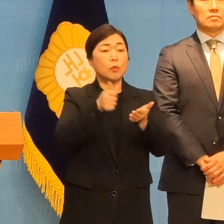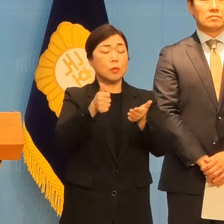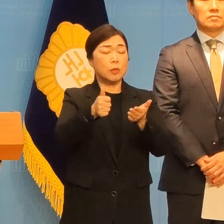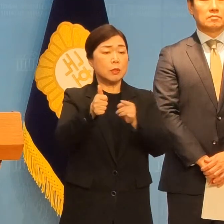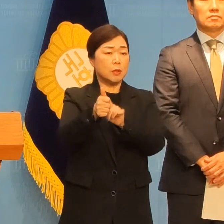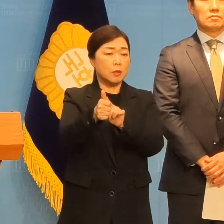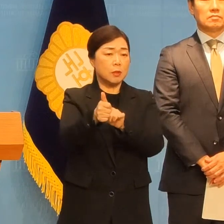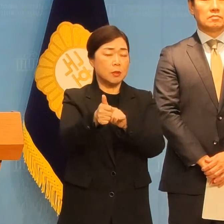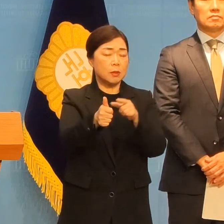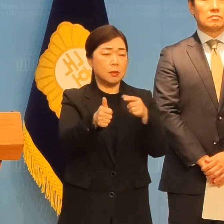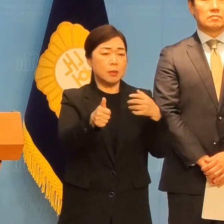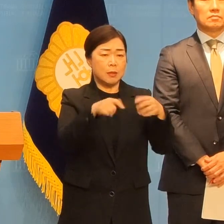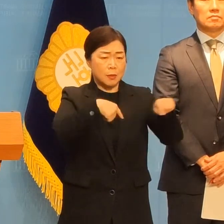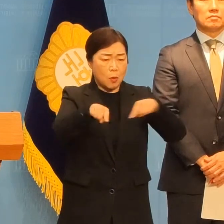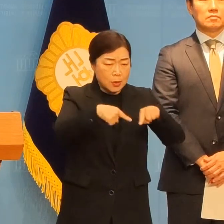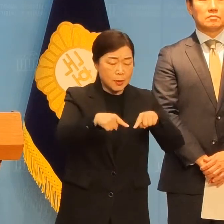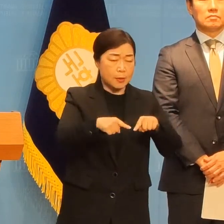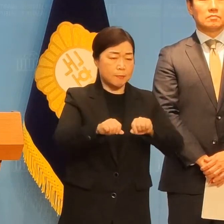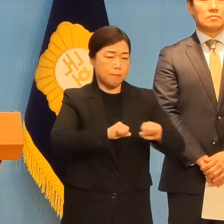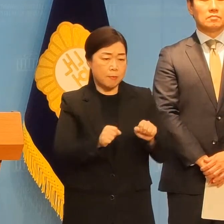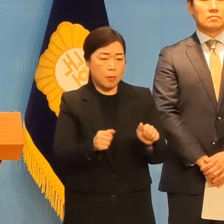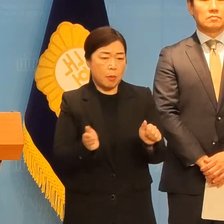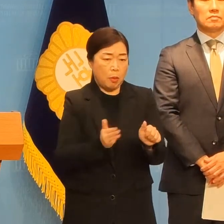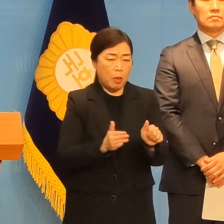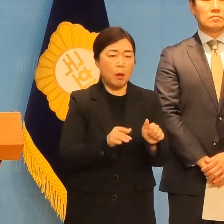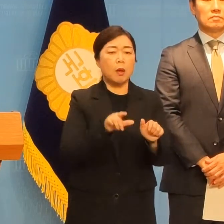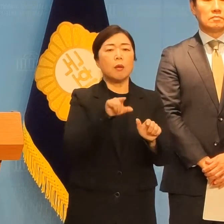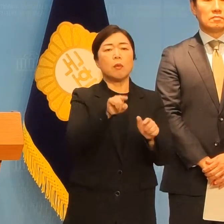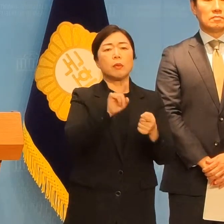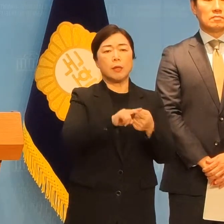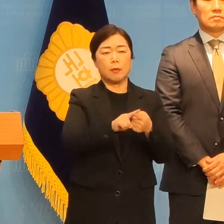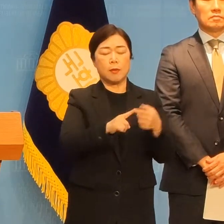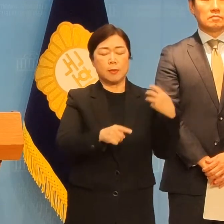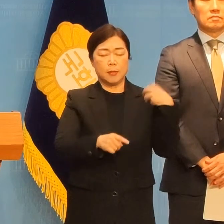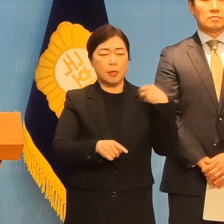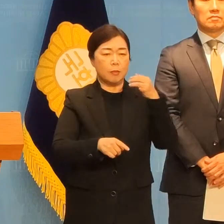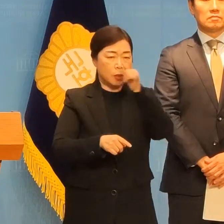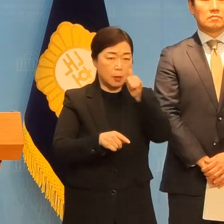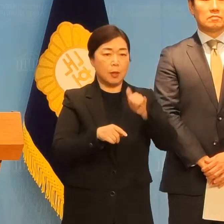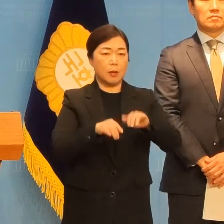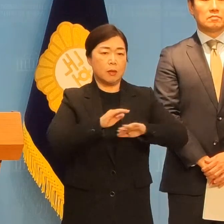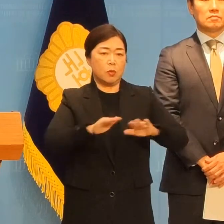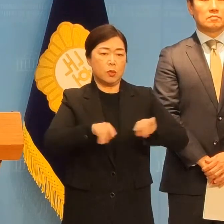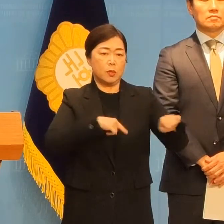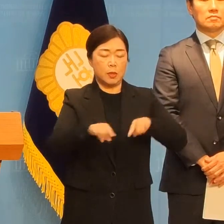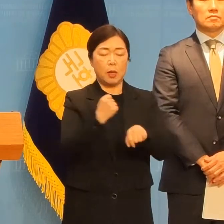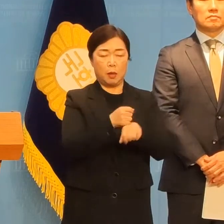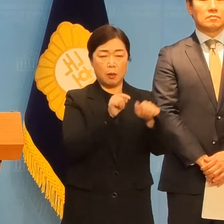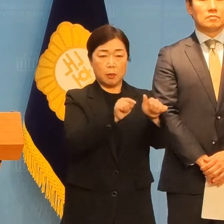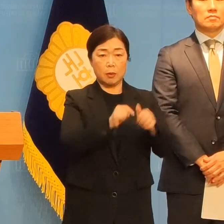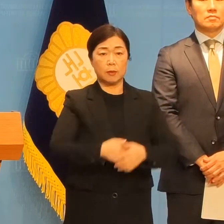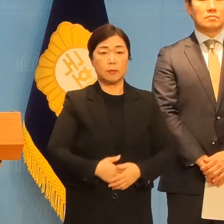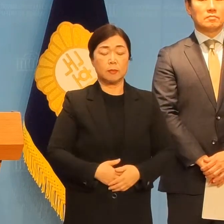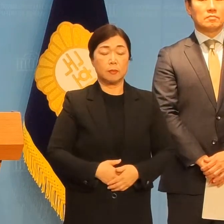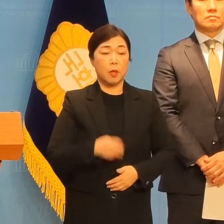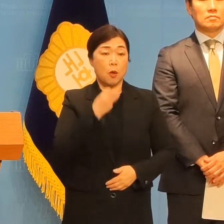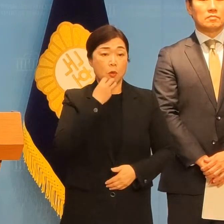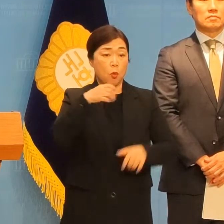무책임한 정치 선동질에 책임 있는 조치를 취하라.